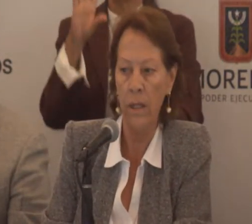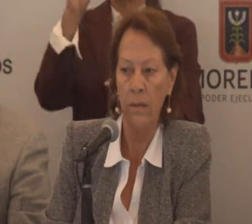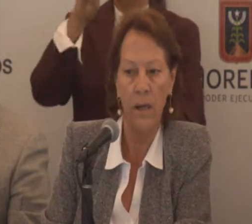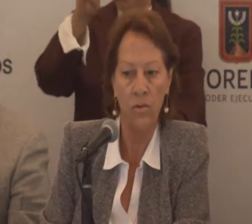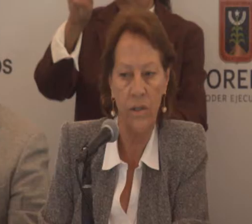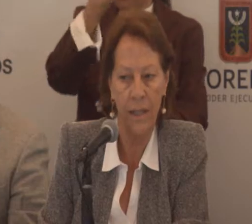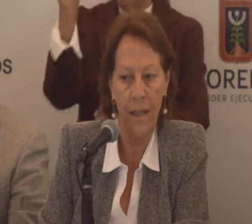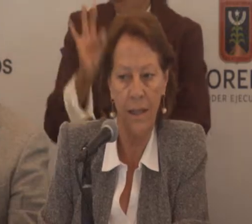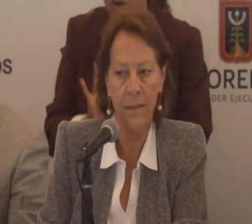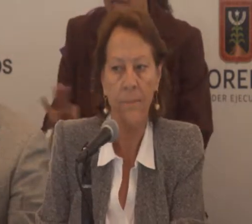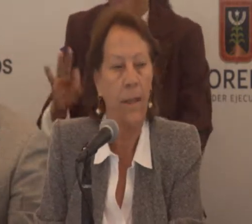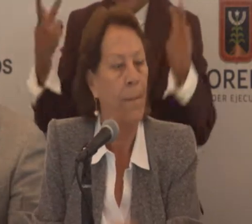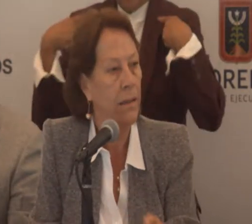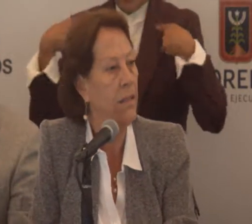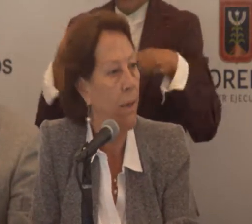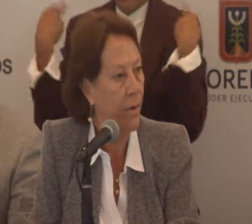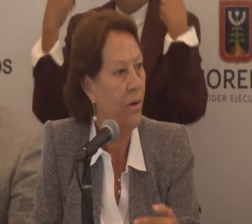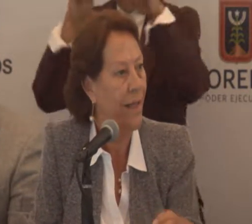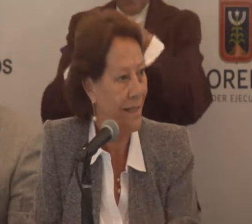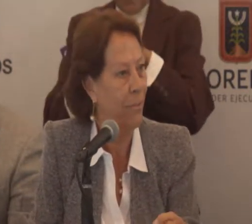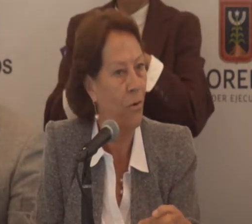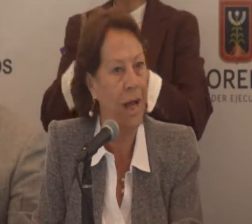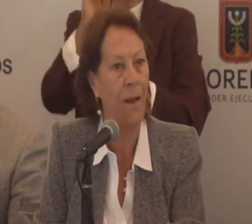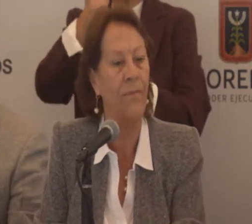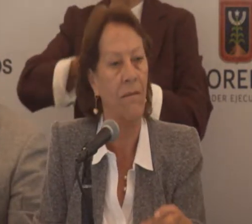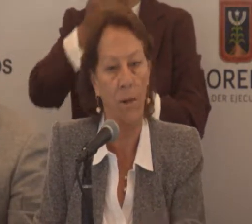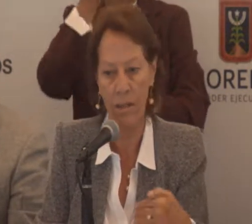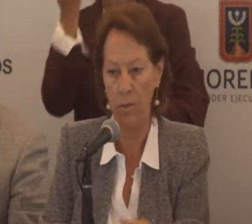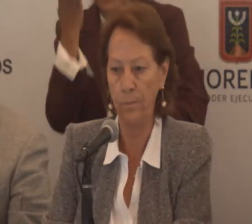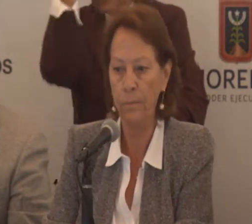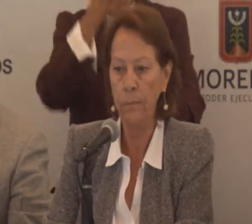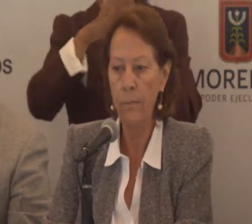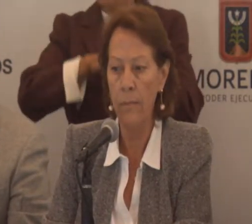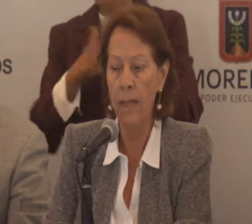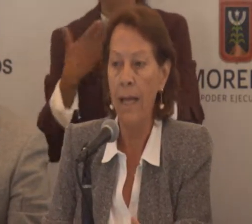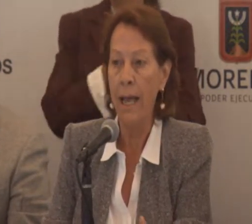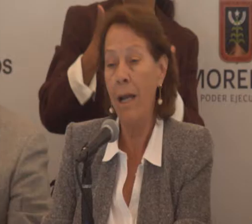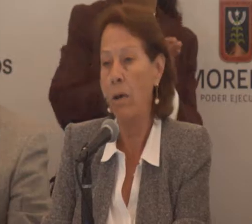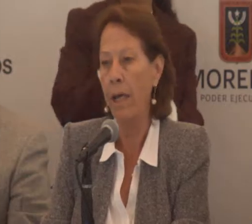94% de los sustentantes participaron en este programa de evaluación.